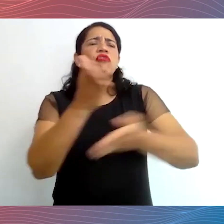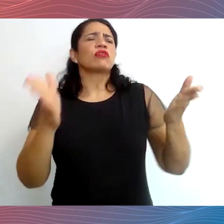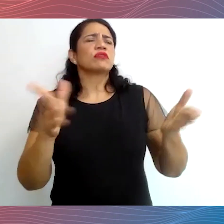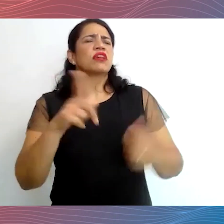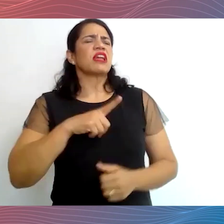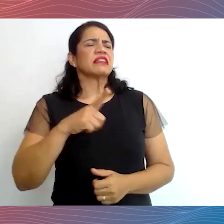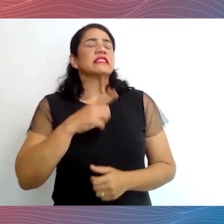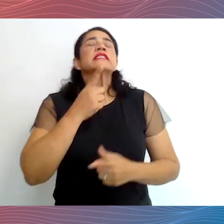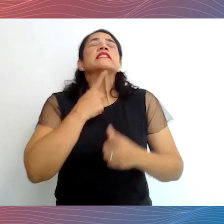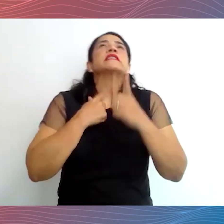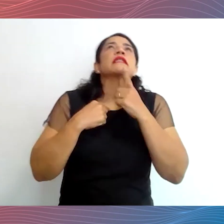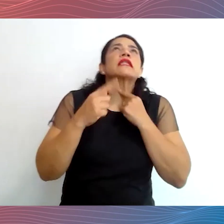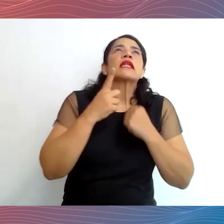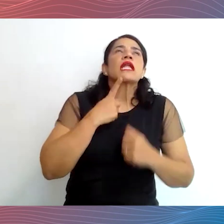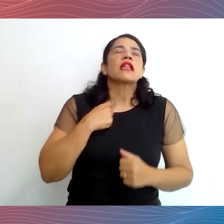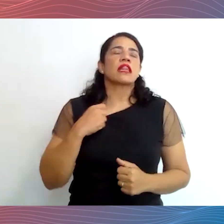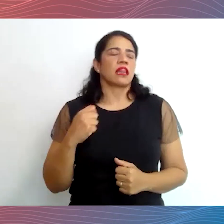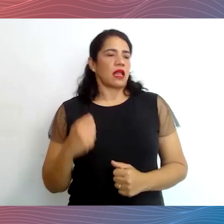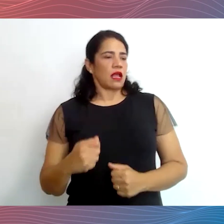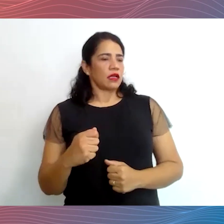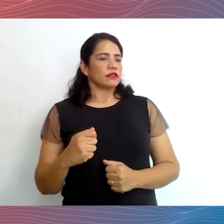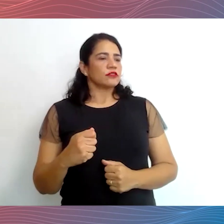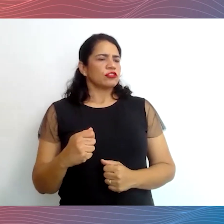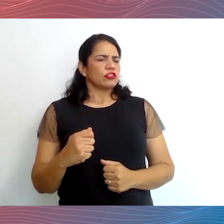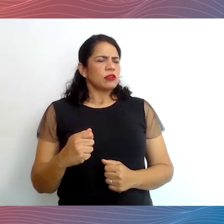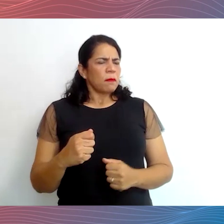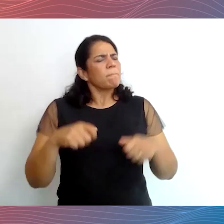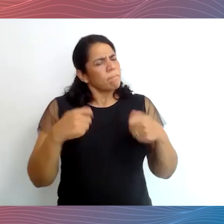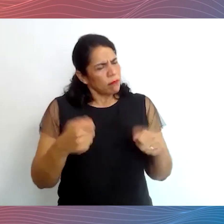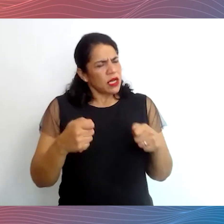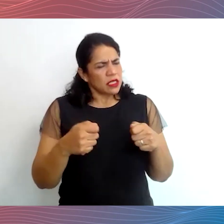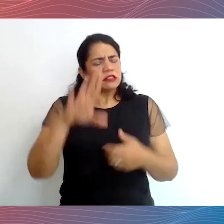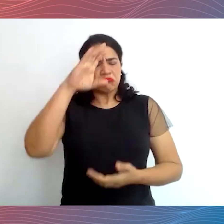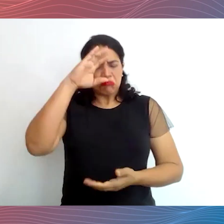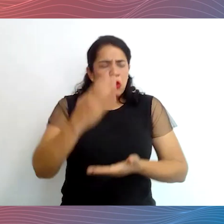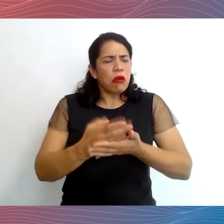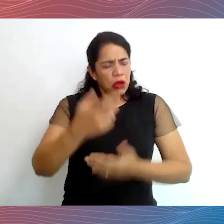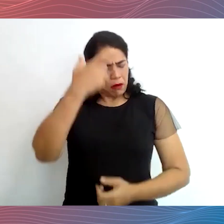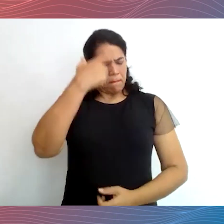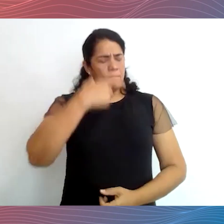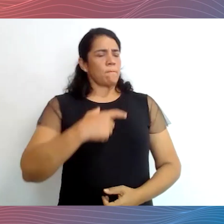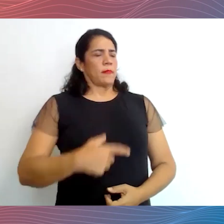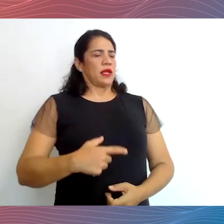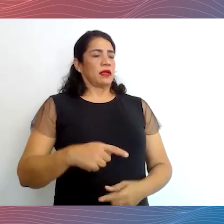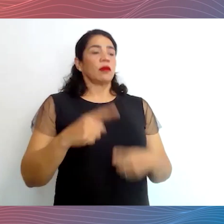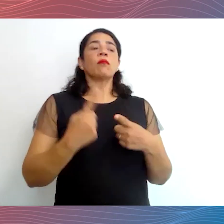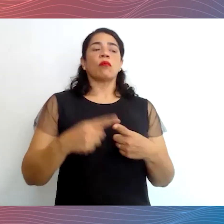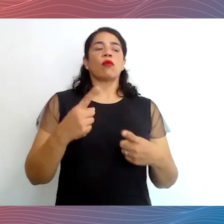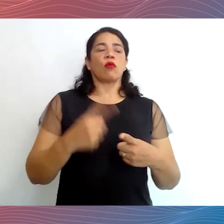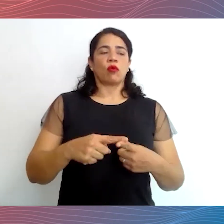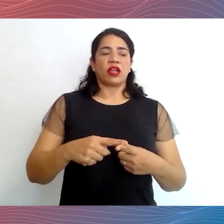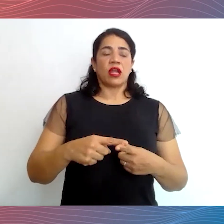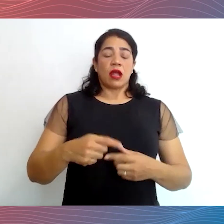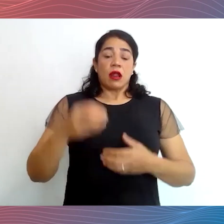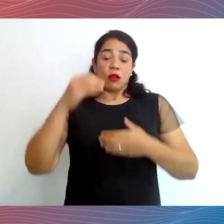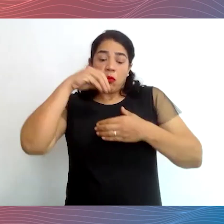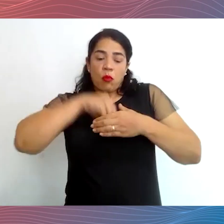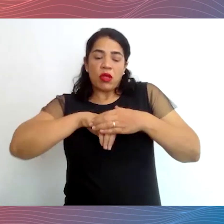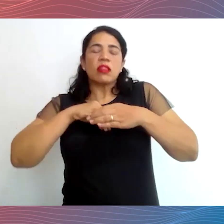fluirão rios de água viva. Irmãos, essa é uma promessa de que o rio